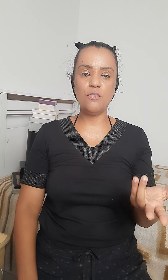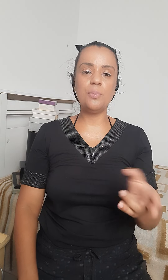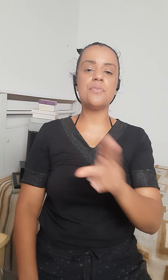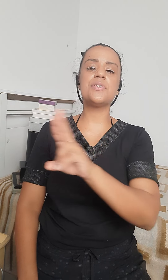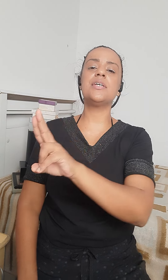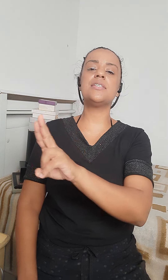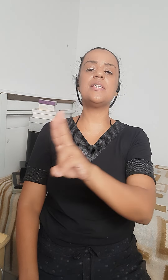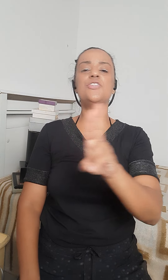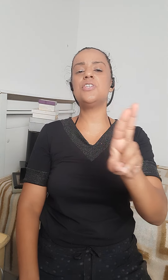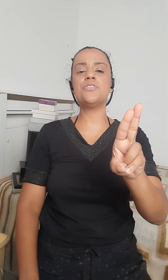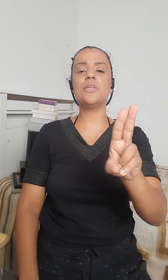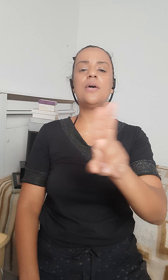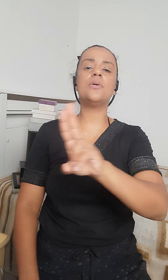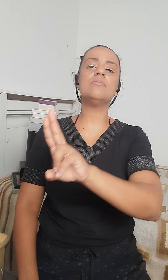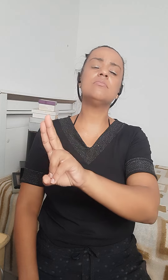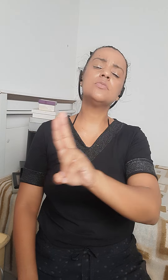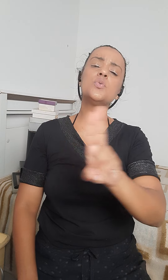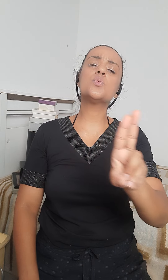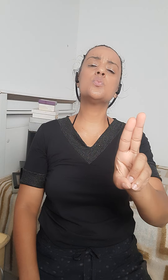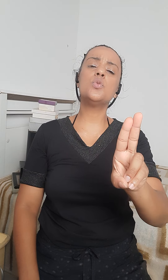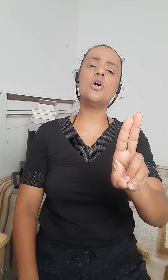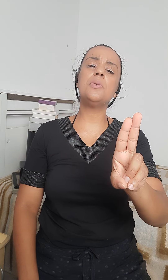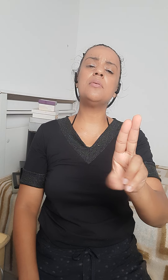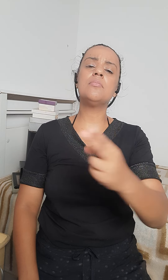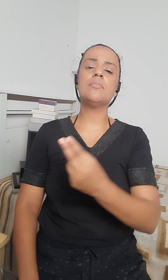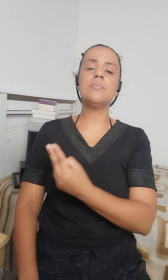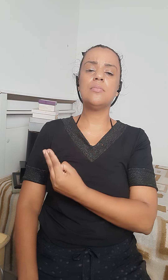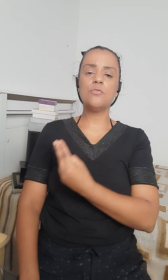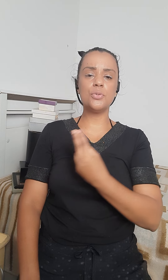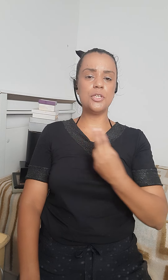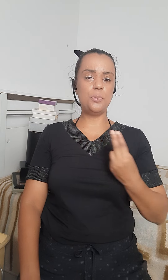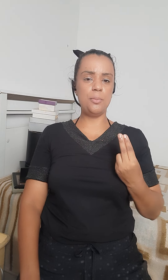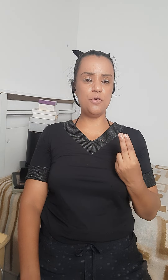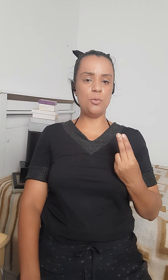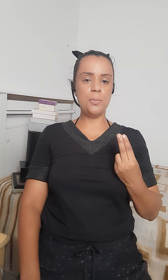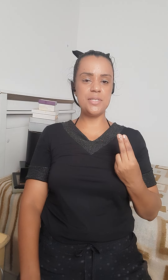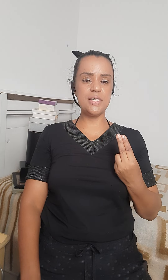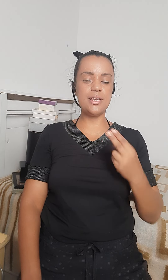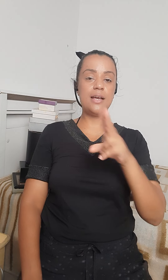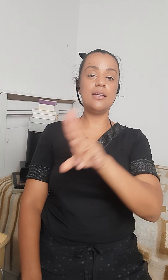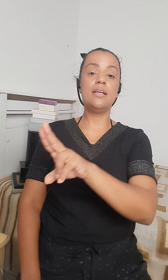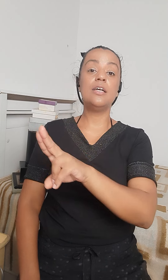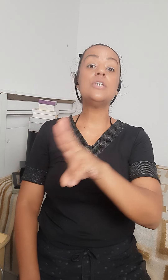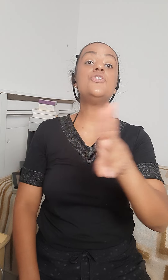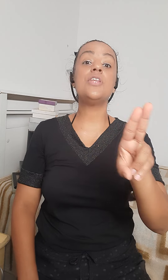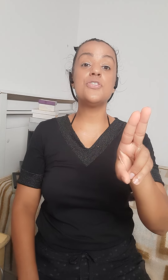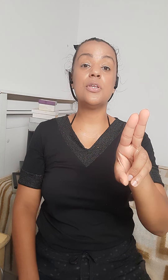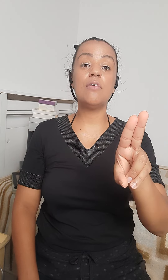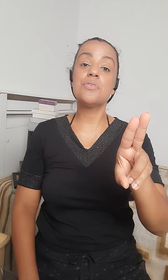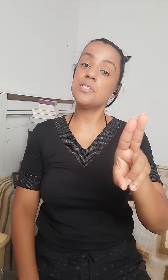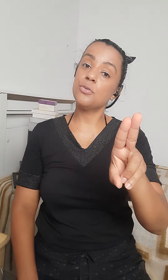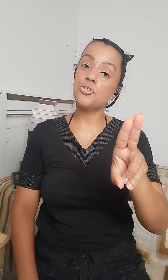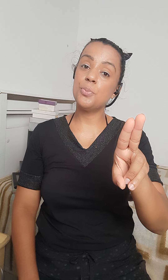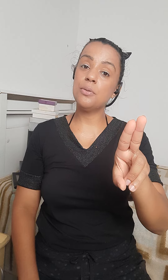falei pra vocês? Ele é direcional, ó. Nome. Voltando pra mim, eu vou me apresentar. Direcional você, eu tô te